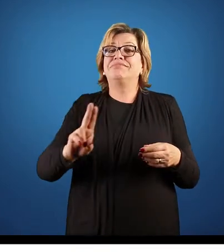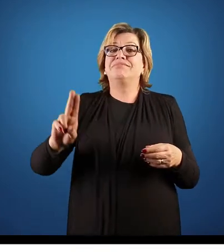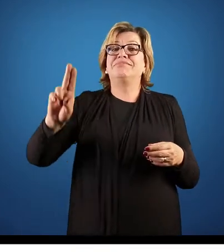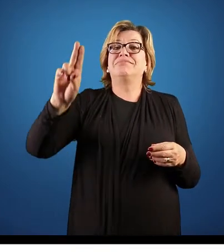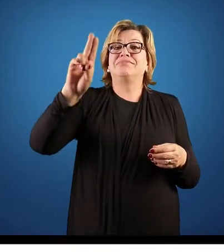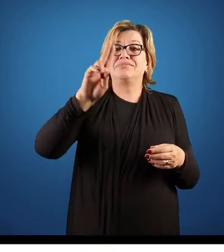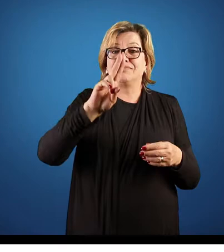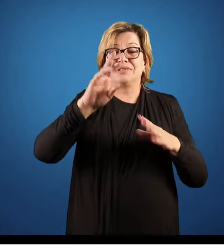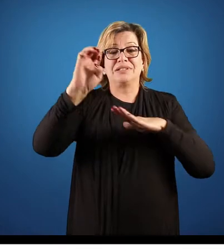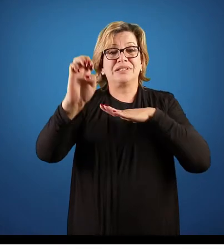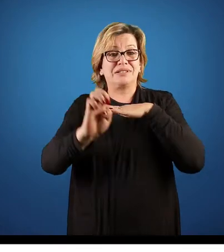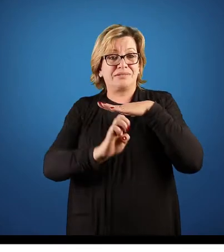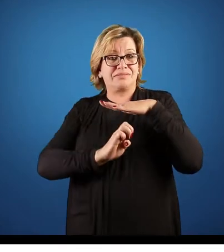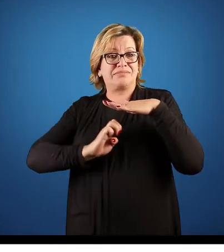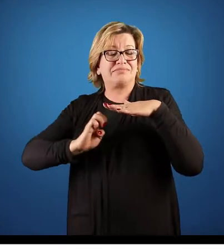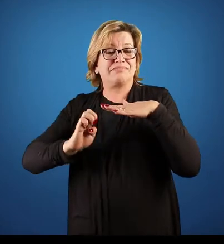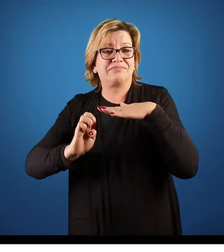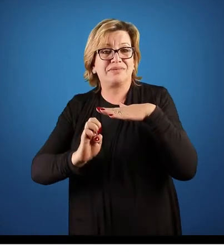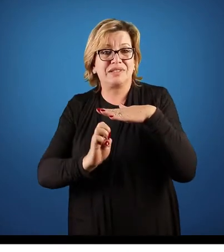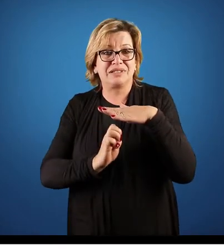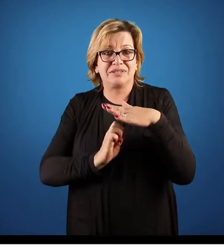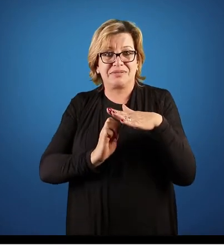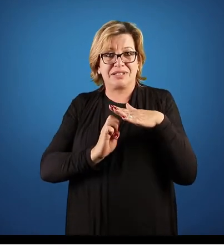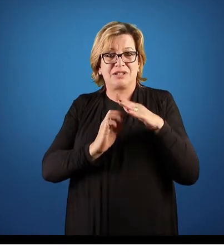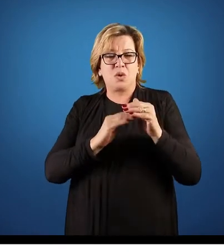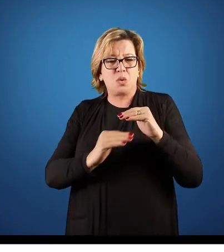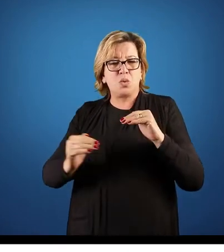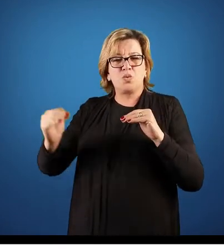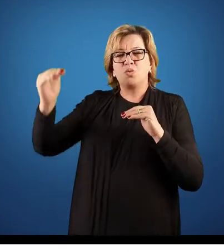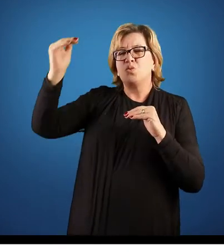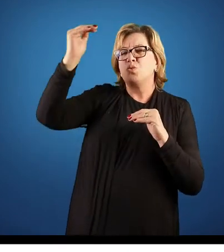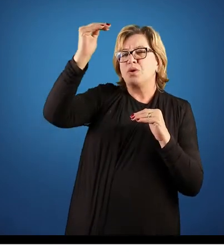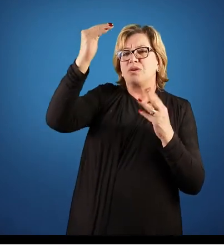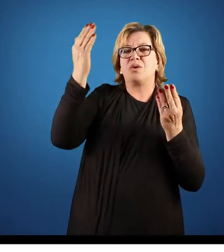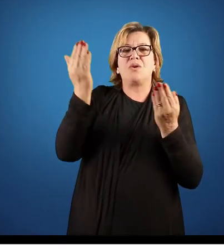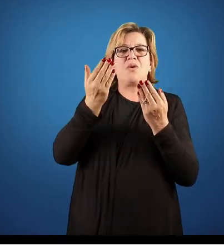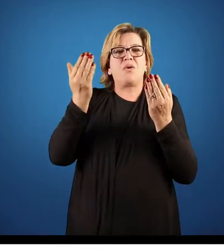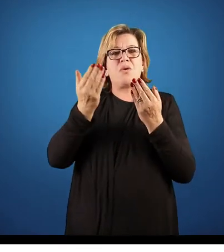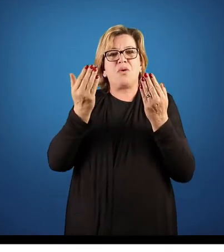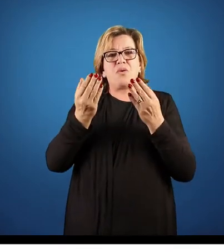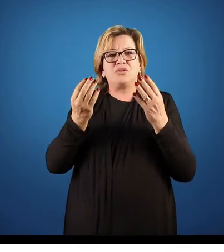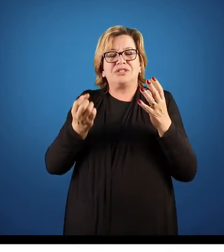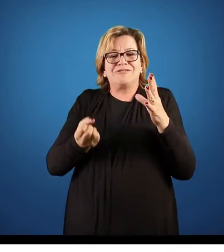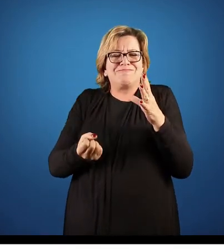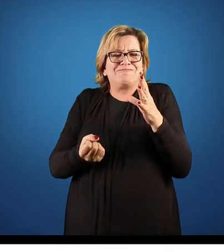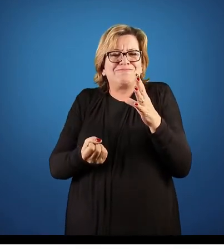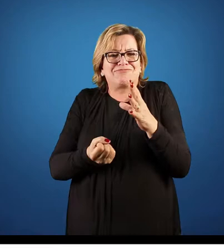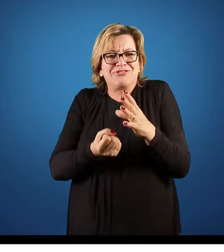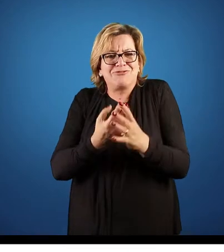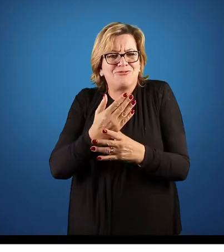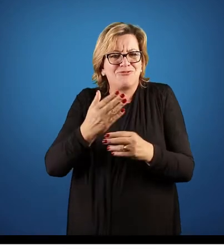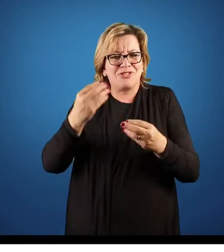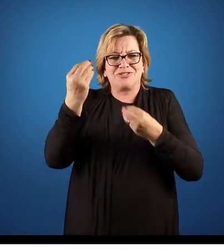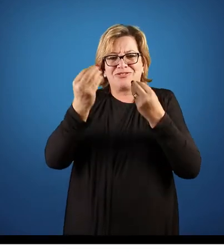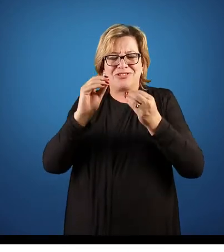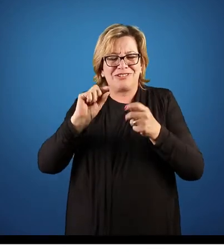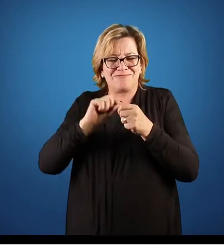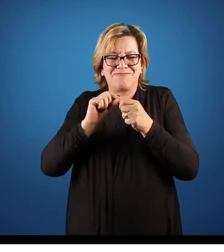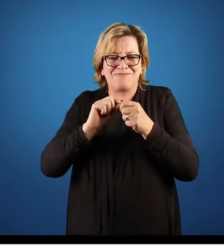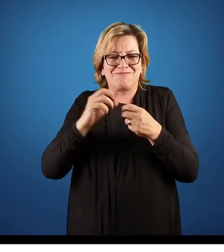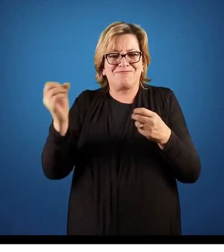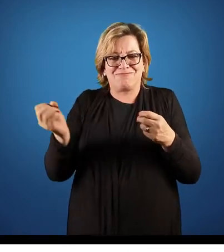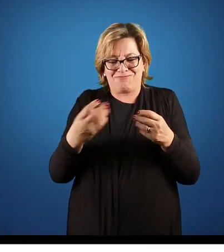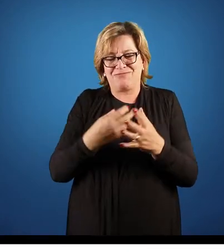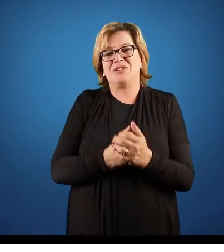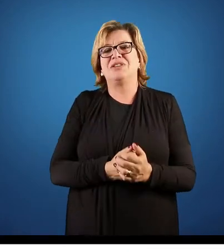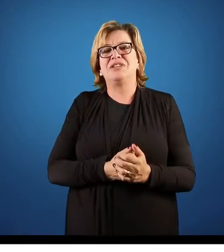para as empresas que estão na crista da onda que são aquelas empresas que estão hoje criando tendências fazendo com que as coisas aconteçam mas